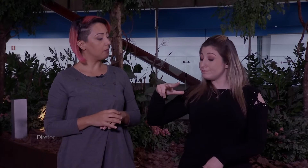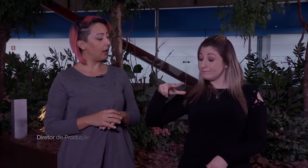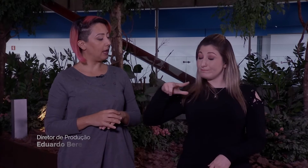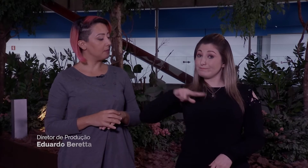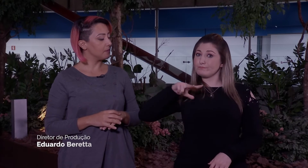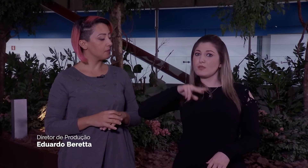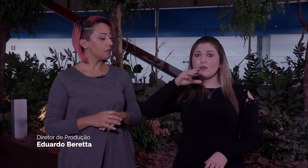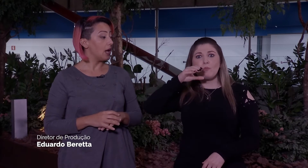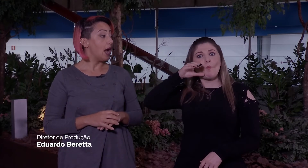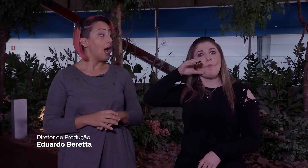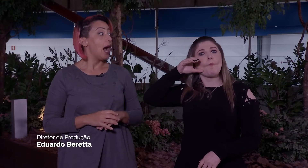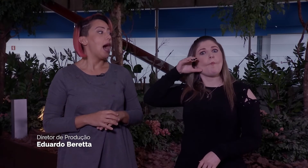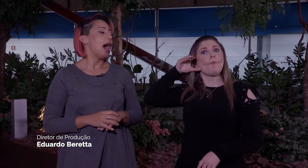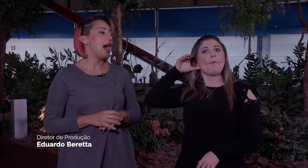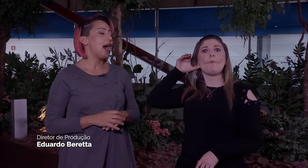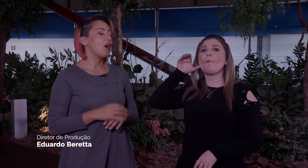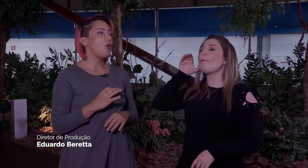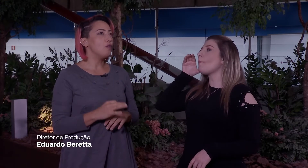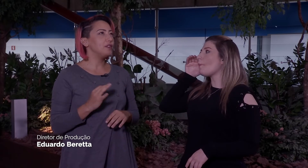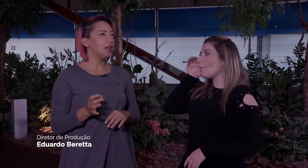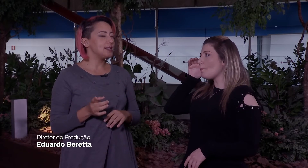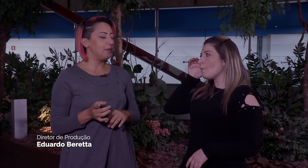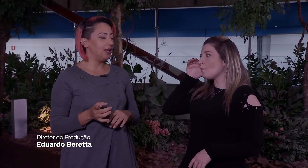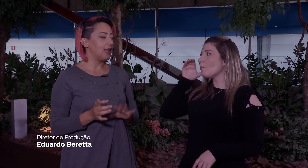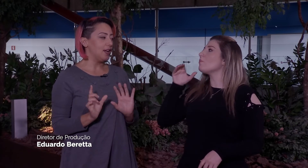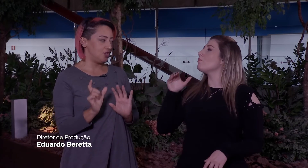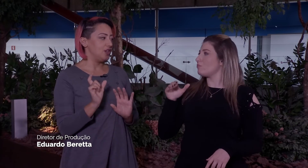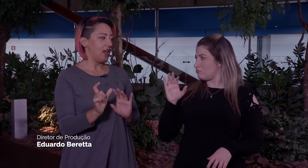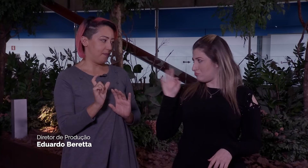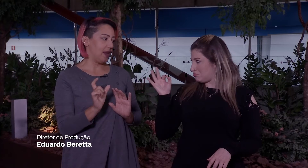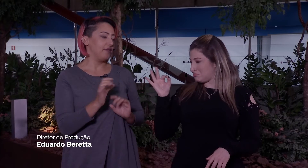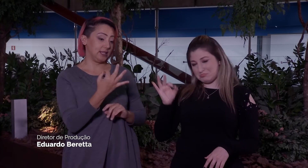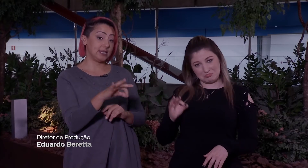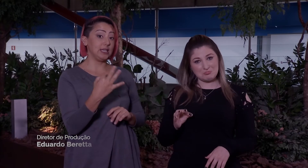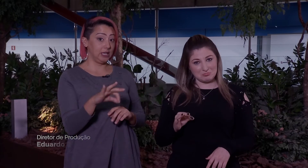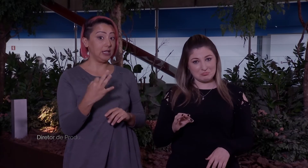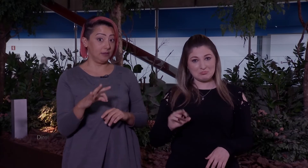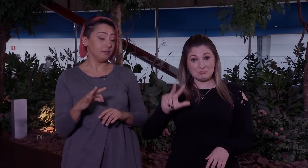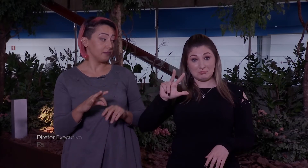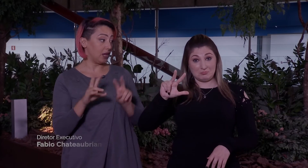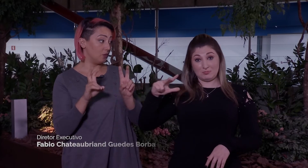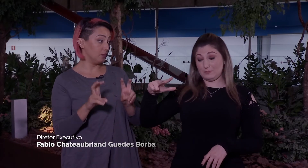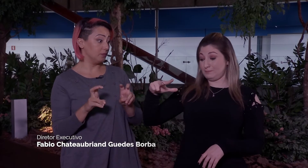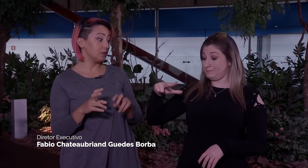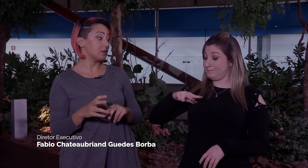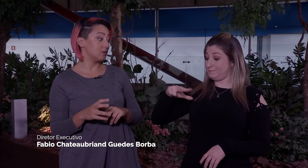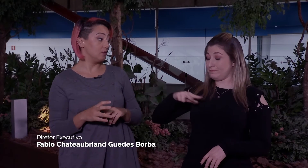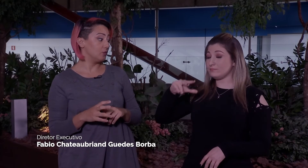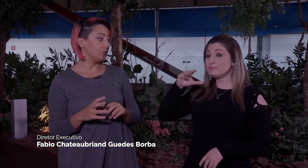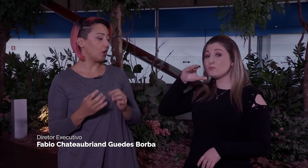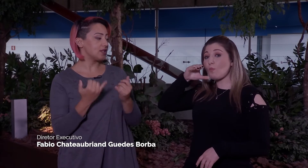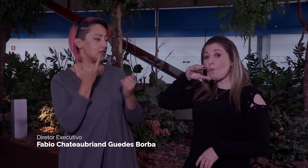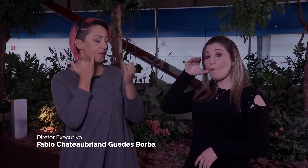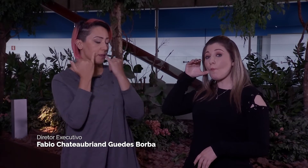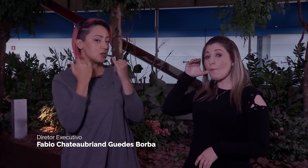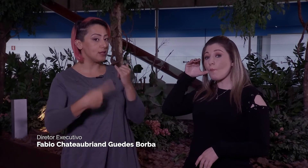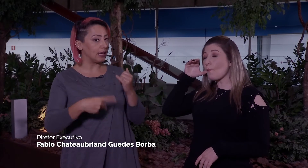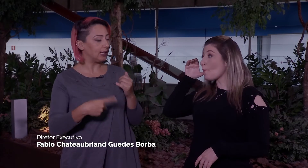também a confidencialidade, a palavra sim, todas as informações aqui,